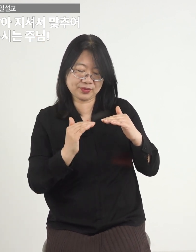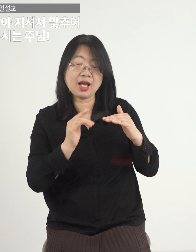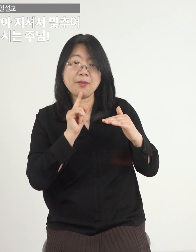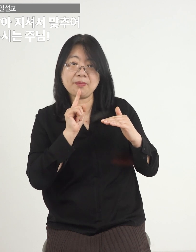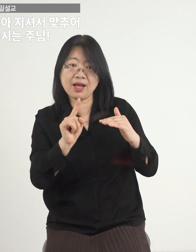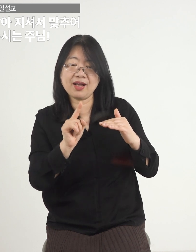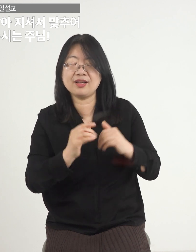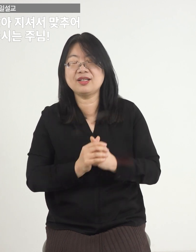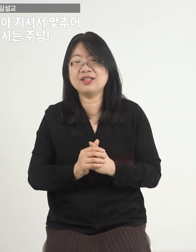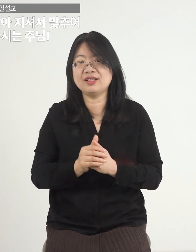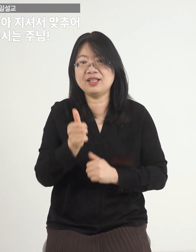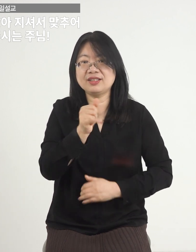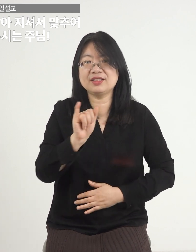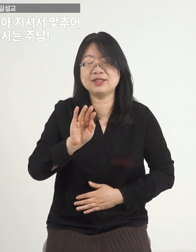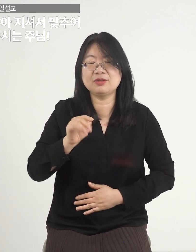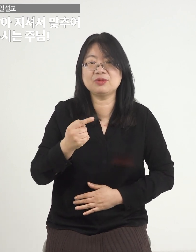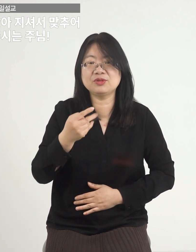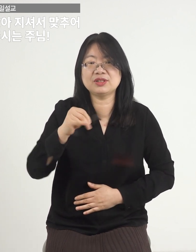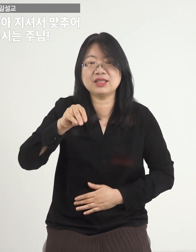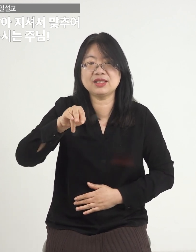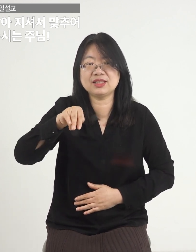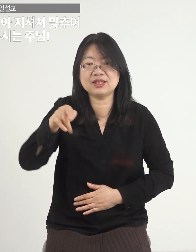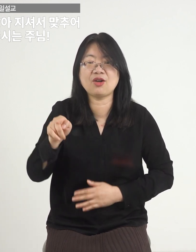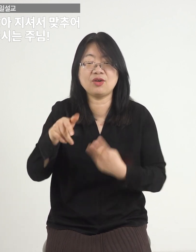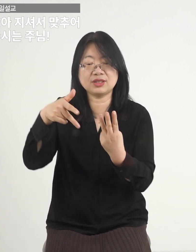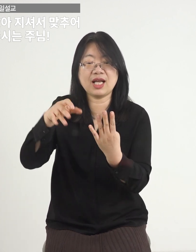히브리서 4장을 한번 띄워주실까요?